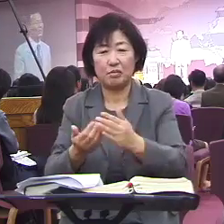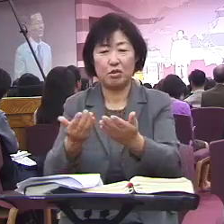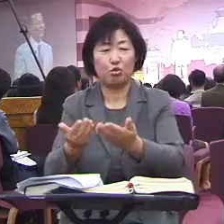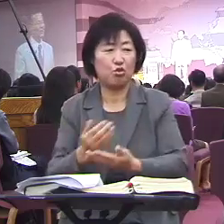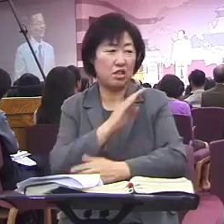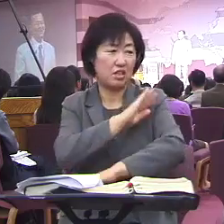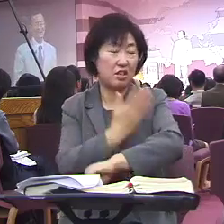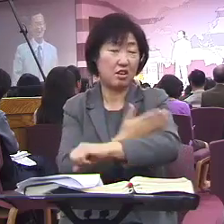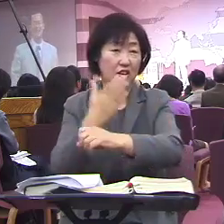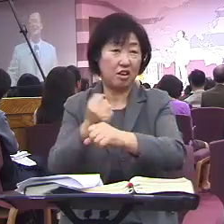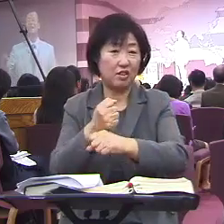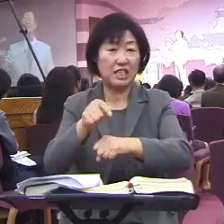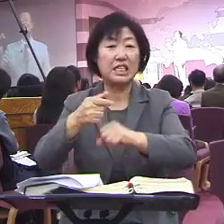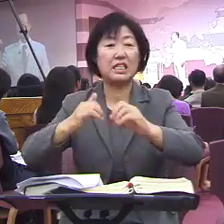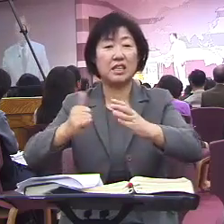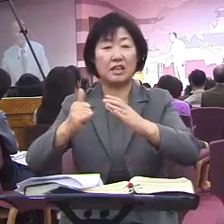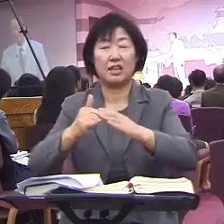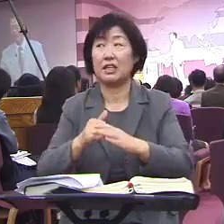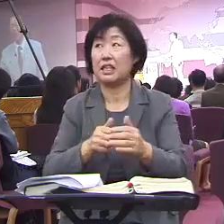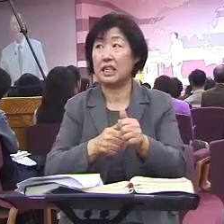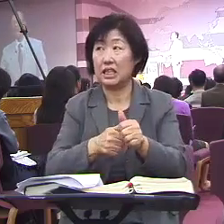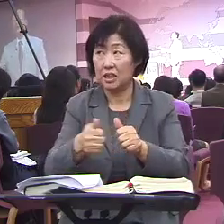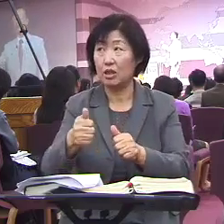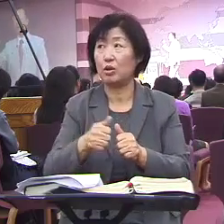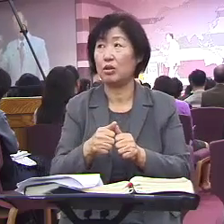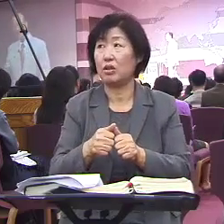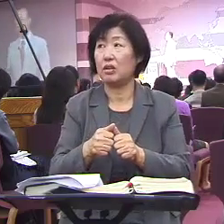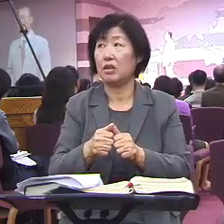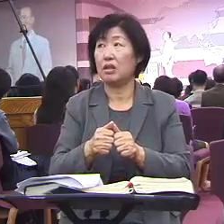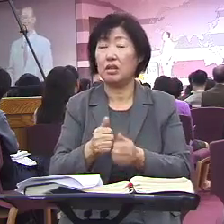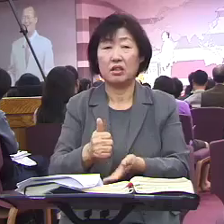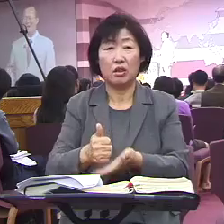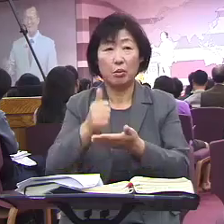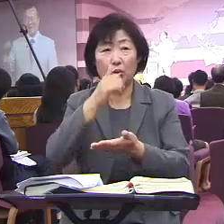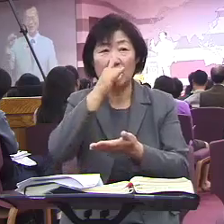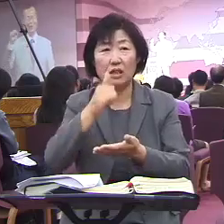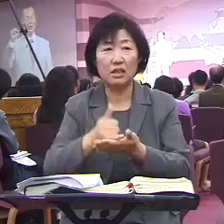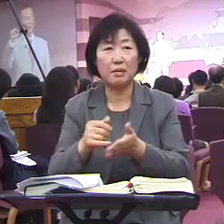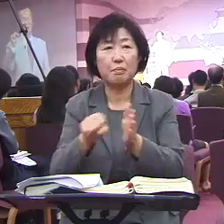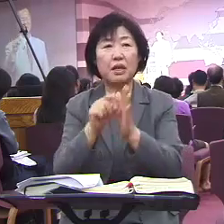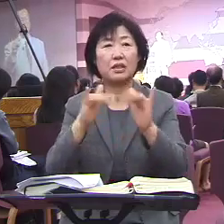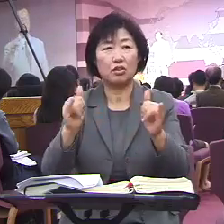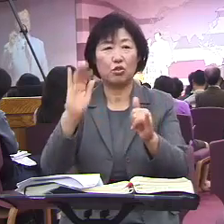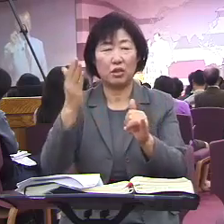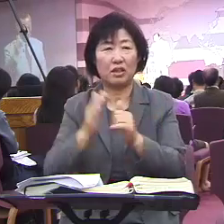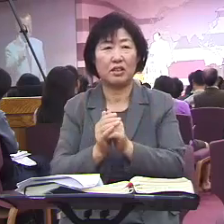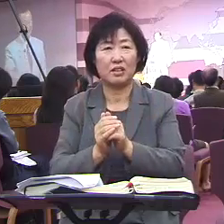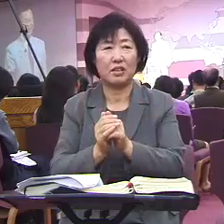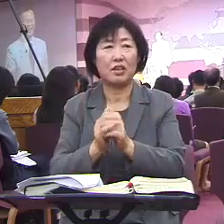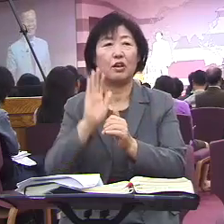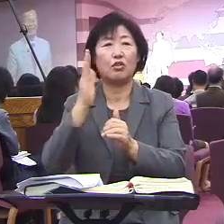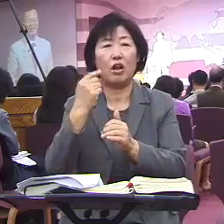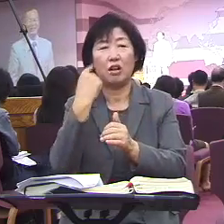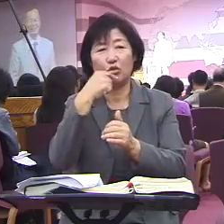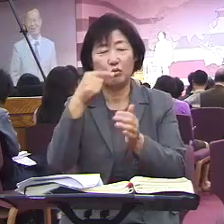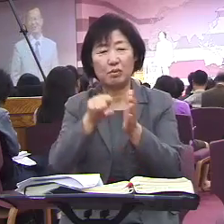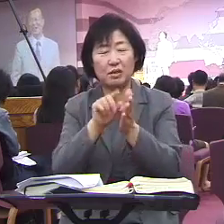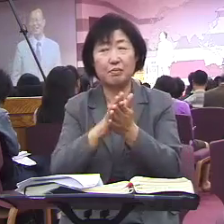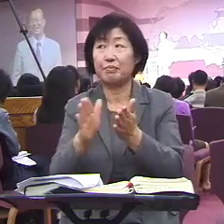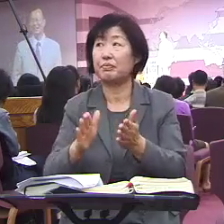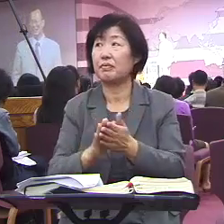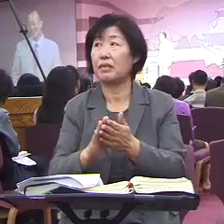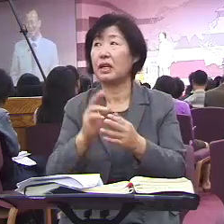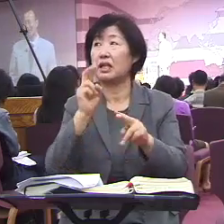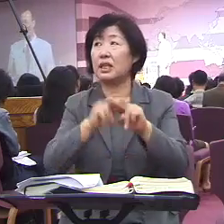능력을 가지고 이 세상을 이기고 섬길 수 있는 백성들이 되어야 될 줄로 믿습니다.